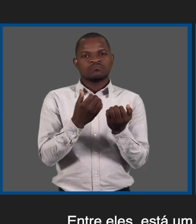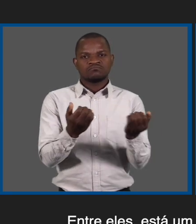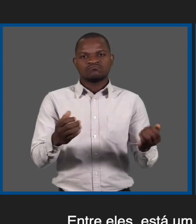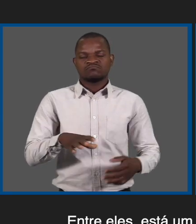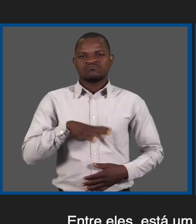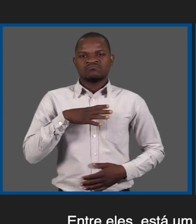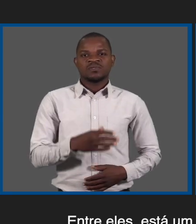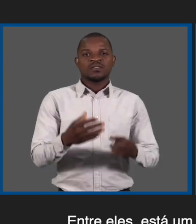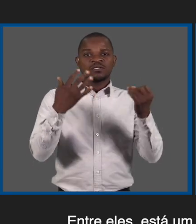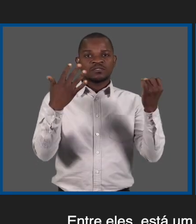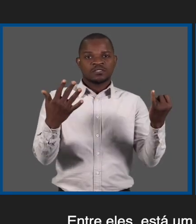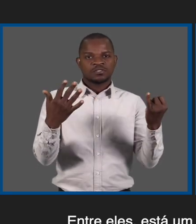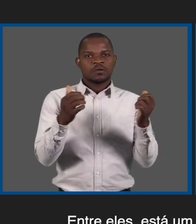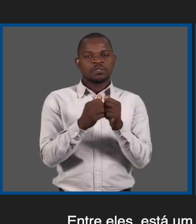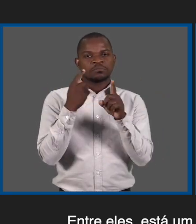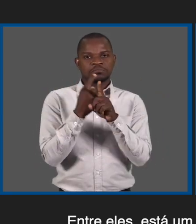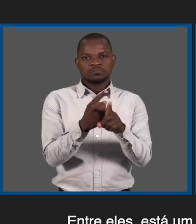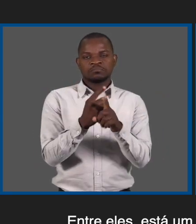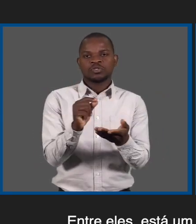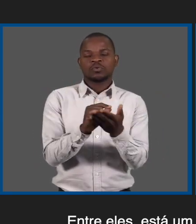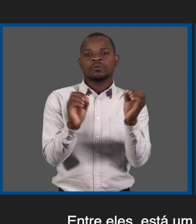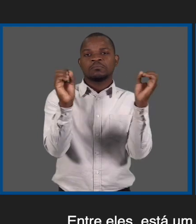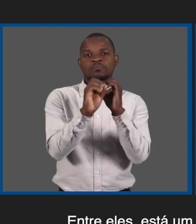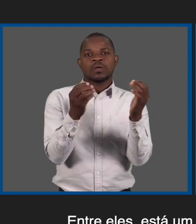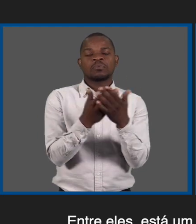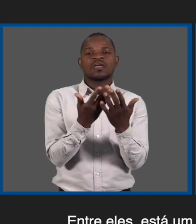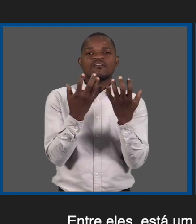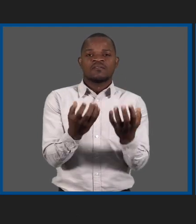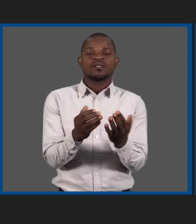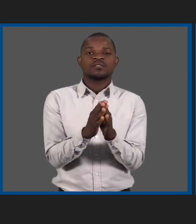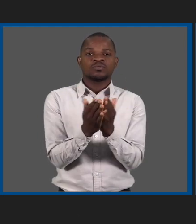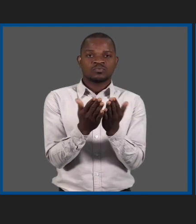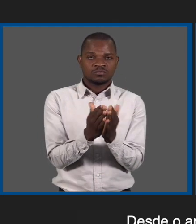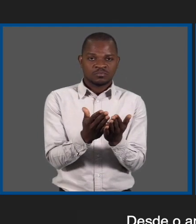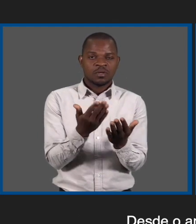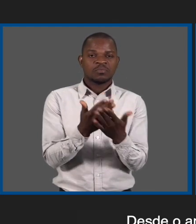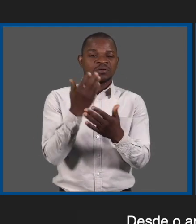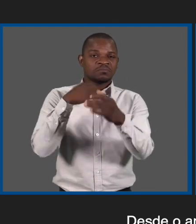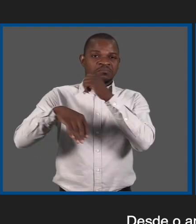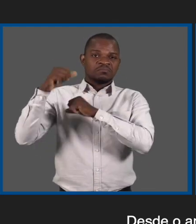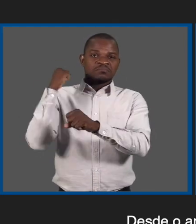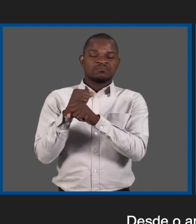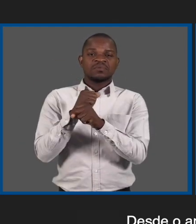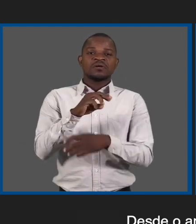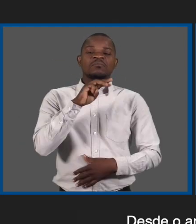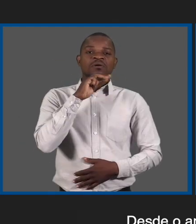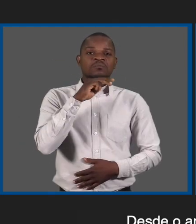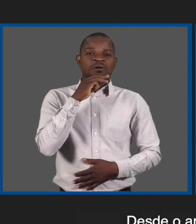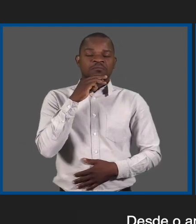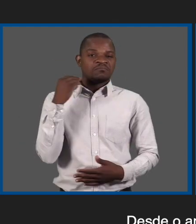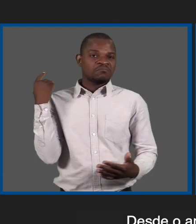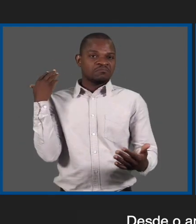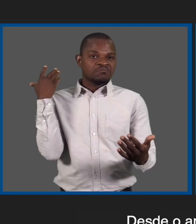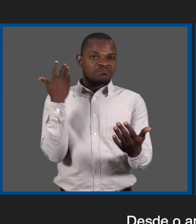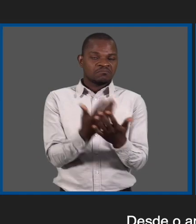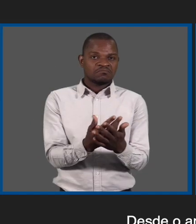seis anos que não frequenta a escola por falta de documentos de entidade. Desde o ano passado que a mãe desapareceu,